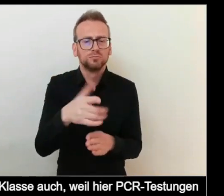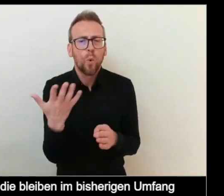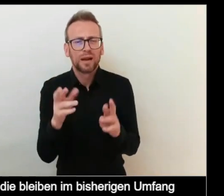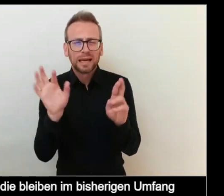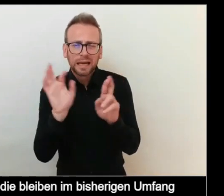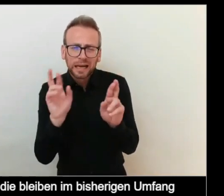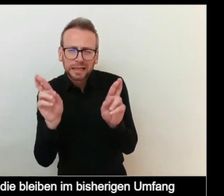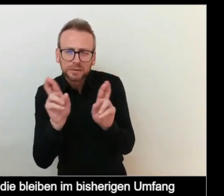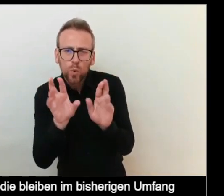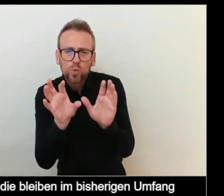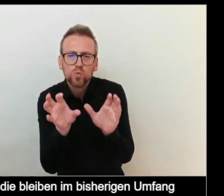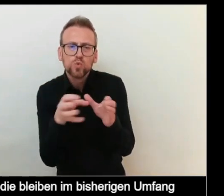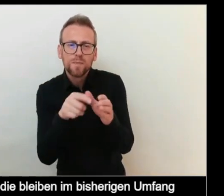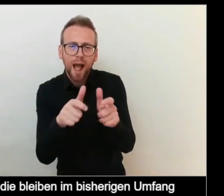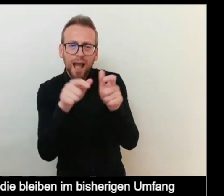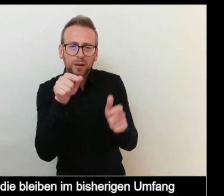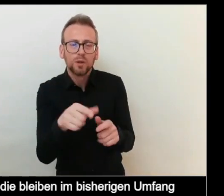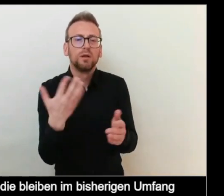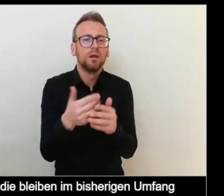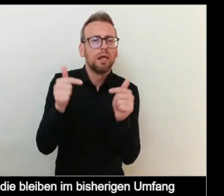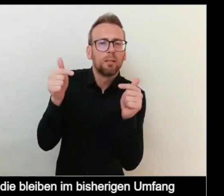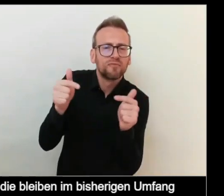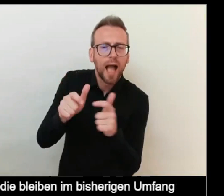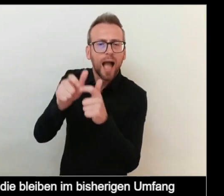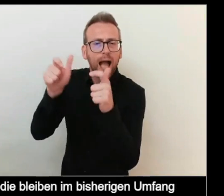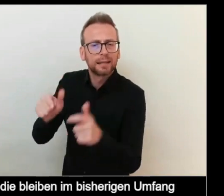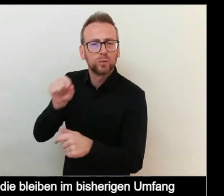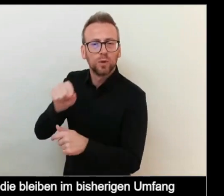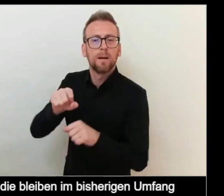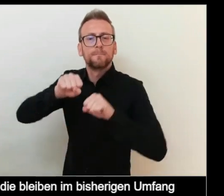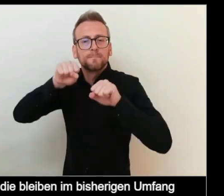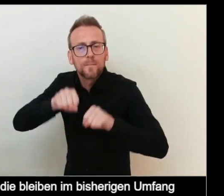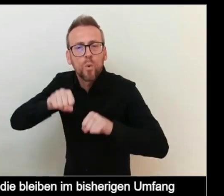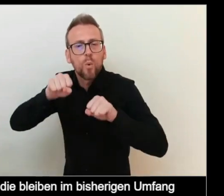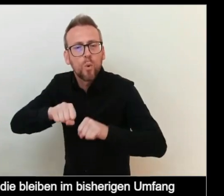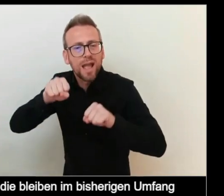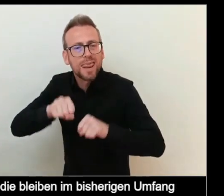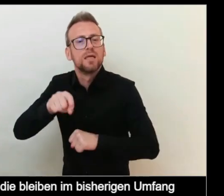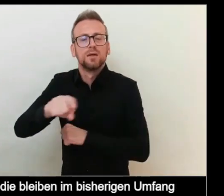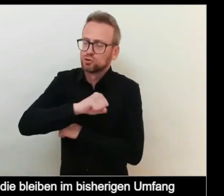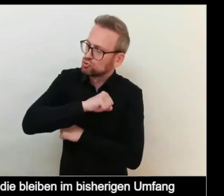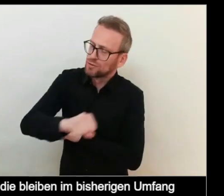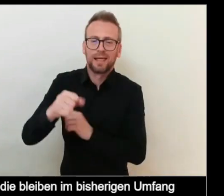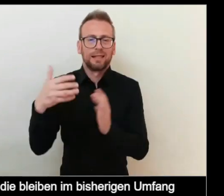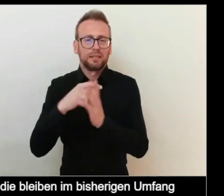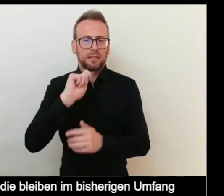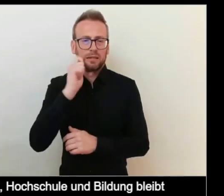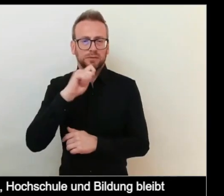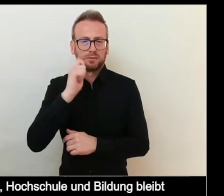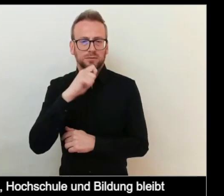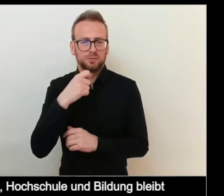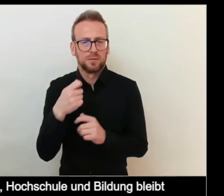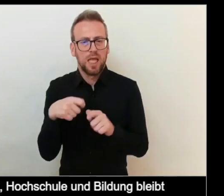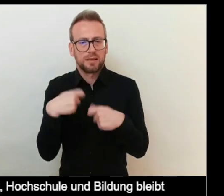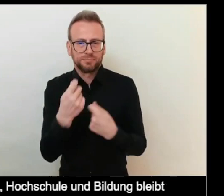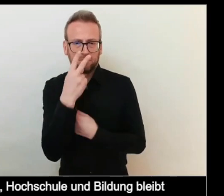genesen, oder täglicher Test, wenn nicht geimpft oder genesen. Das ist die bisherige Bundesregelung, die wir da beibehalten wollen. Ich